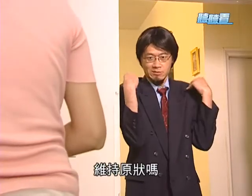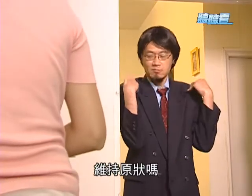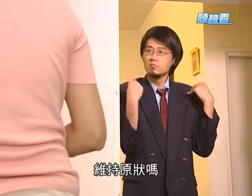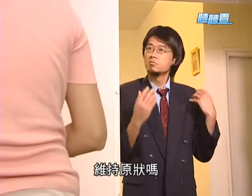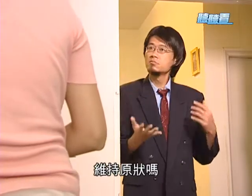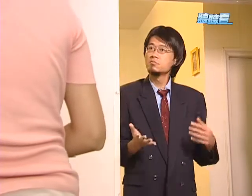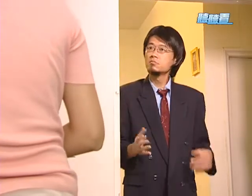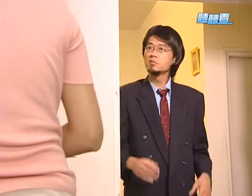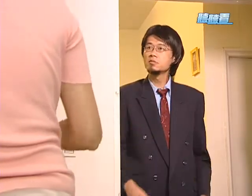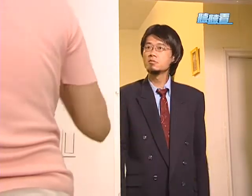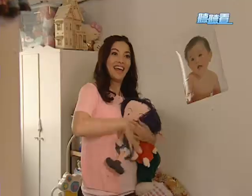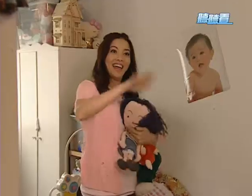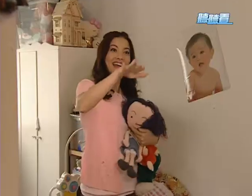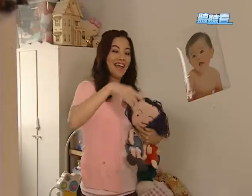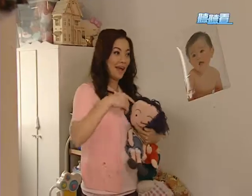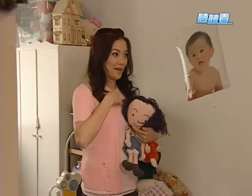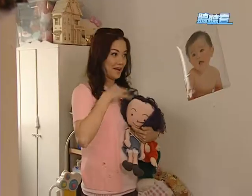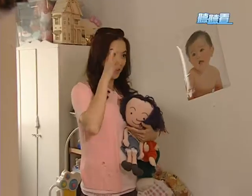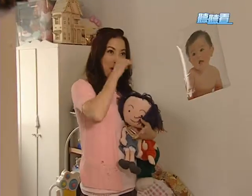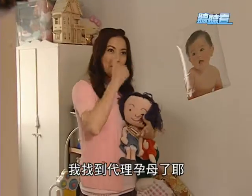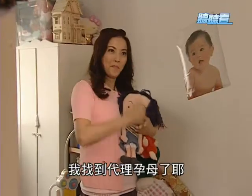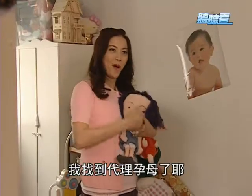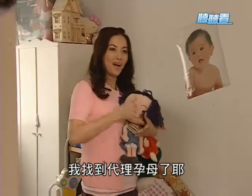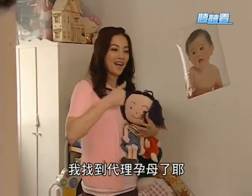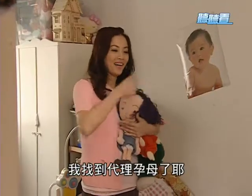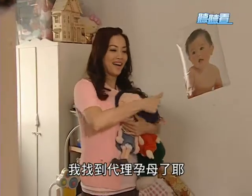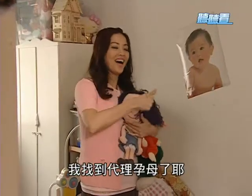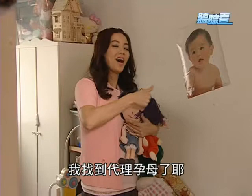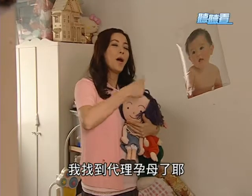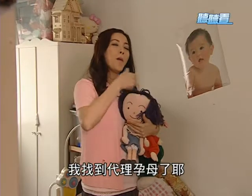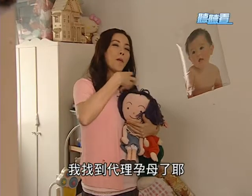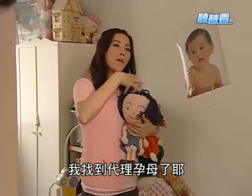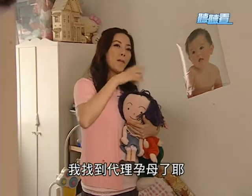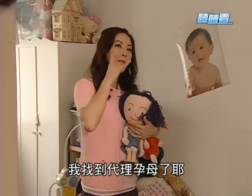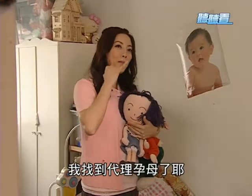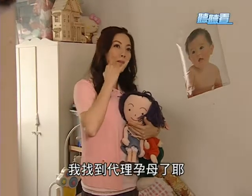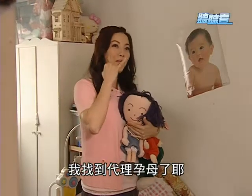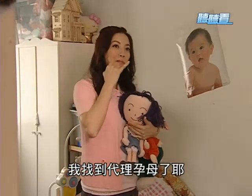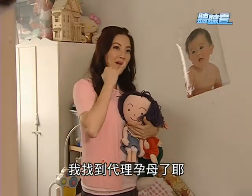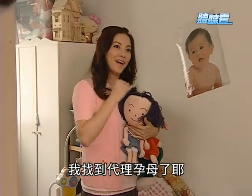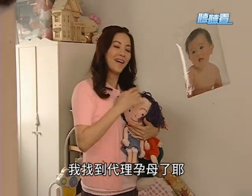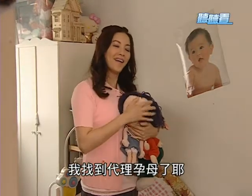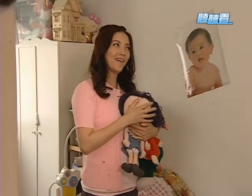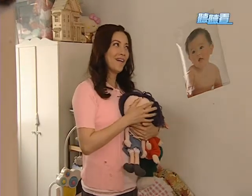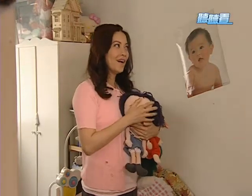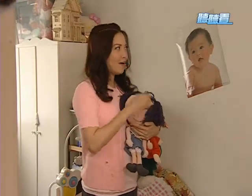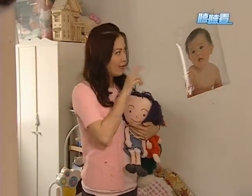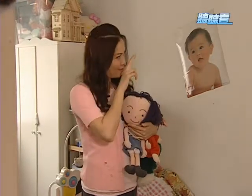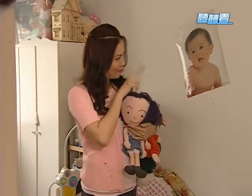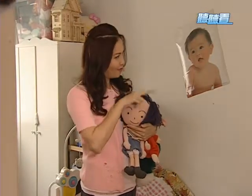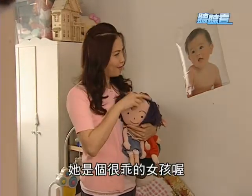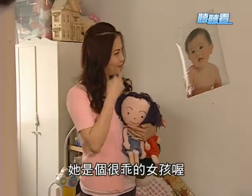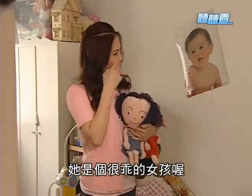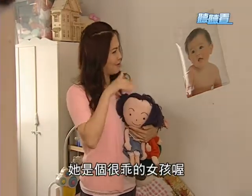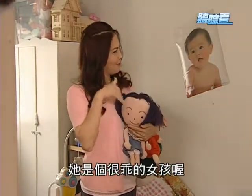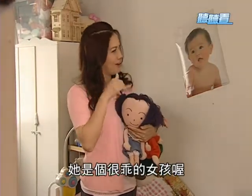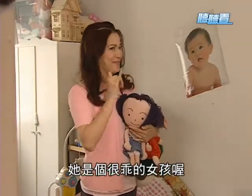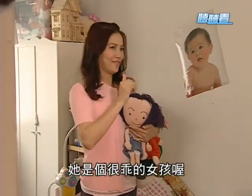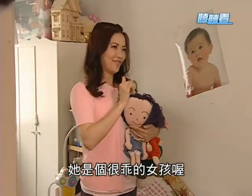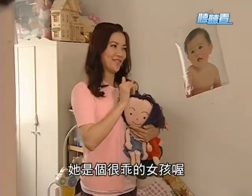吗？ 哎，我找到代理孕母了耶。嗯，她是个很乖的女孩